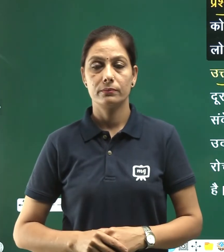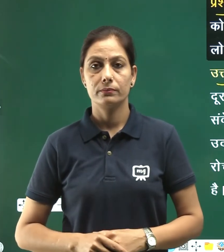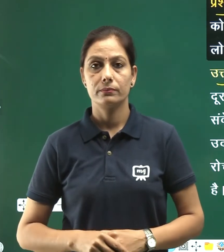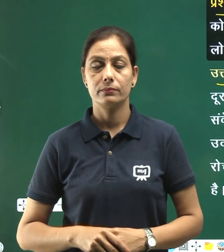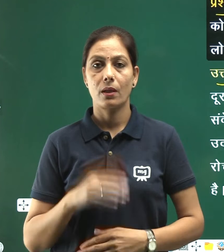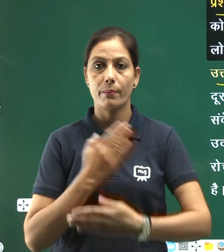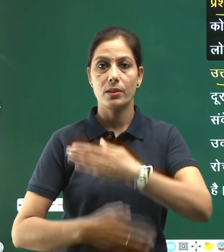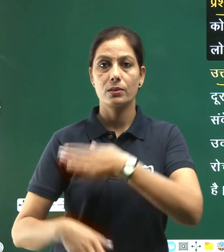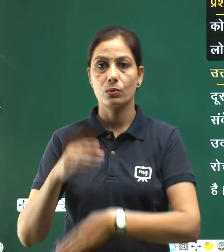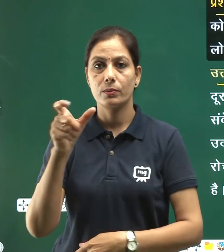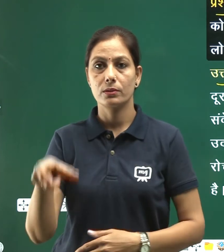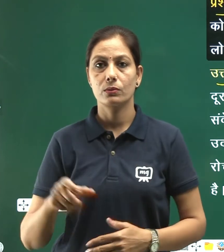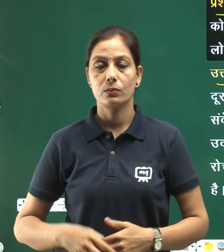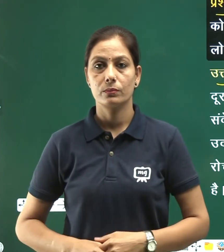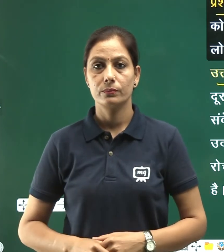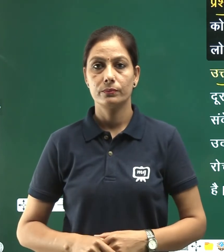अपाहिज को